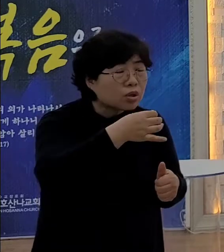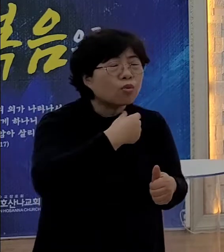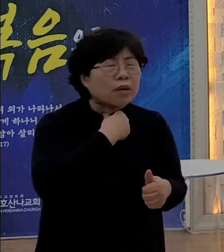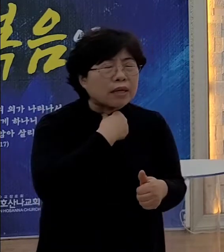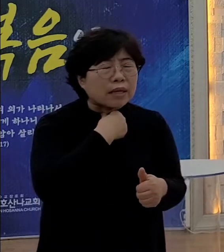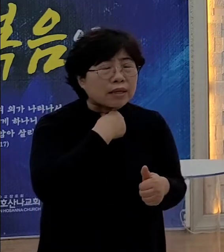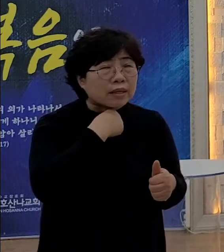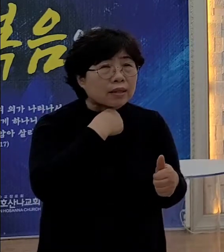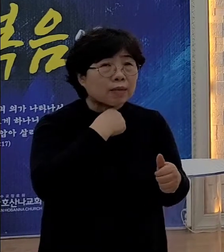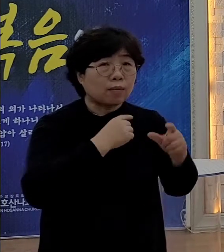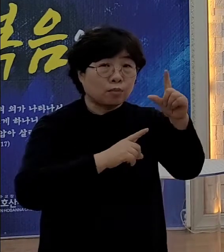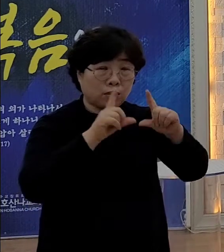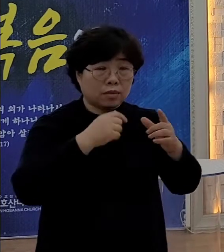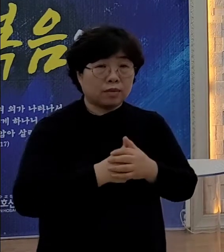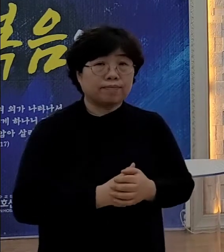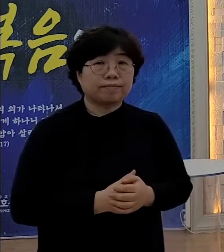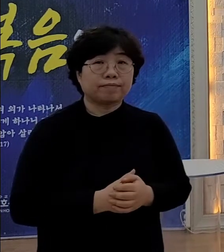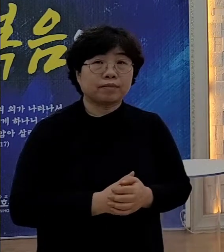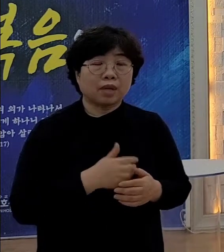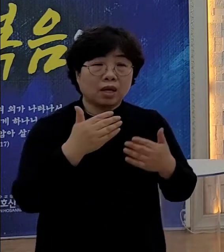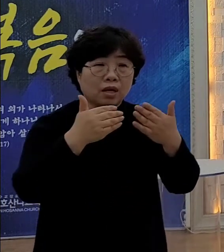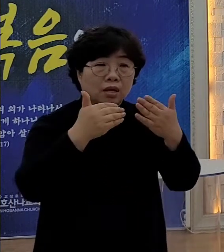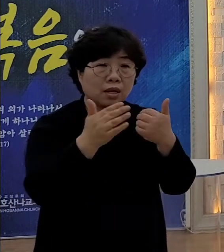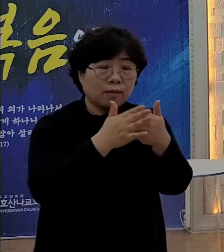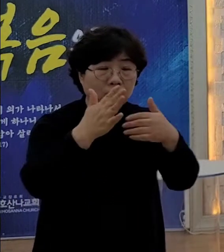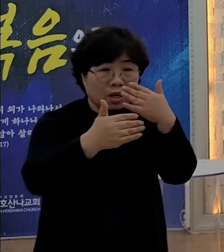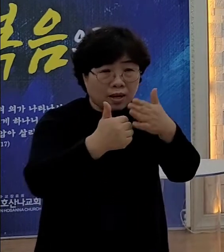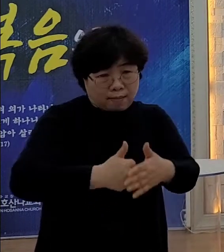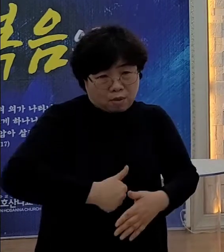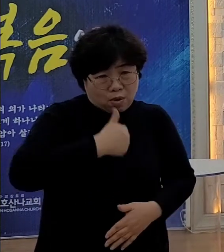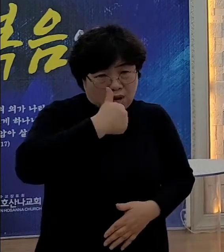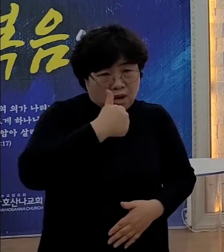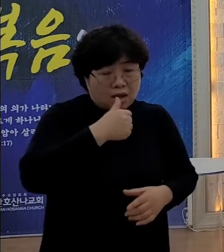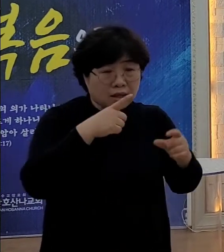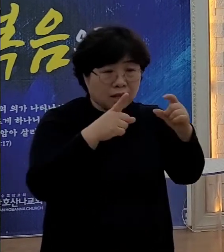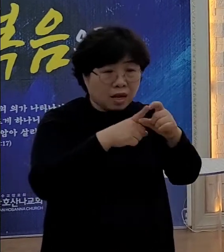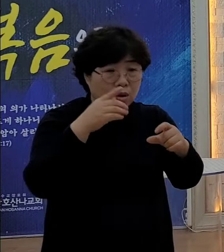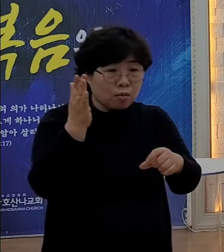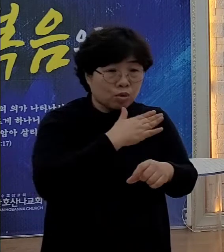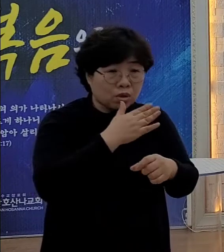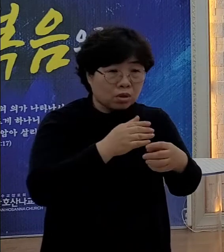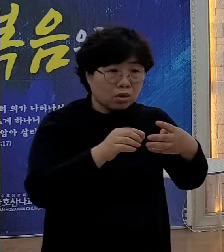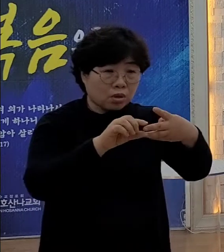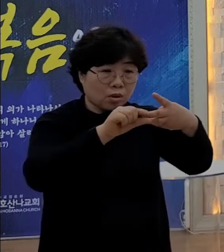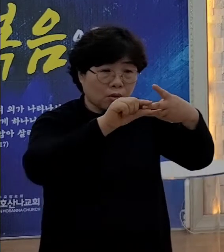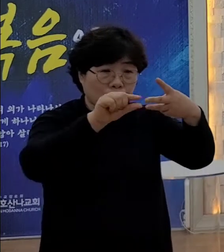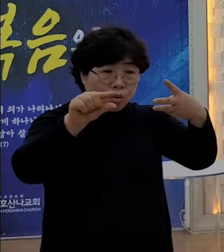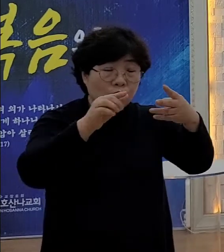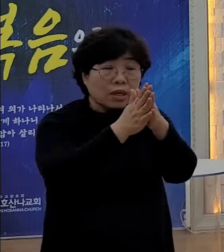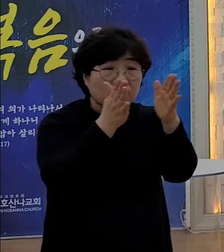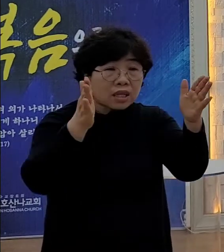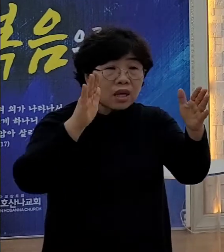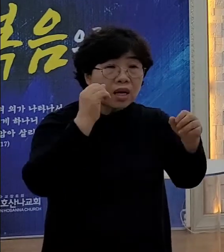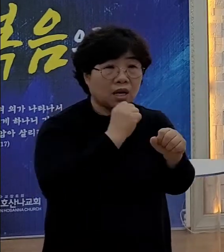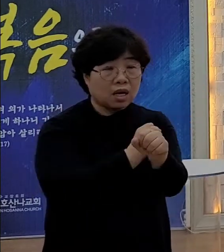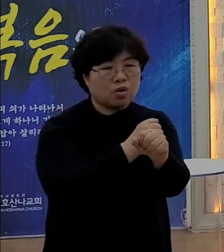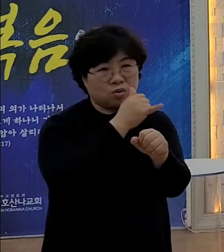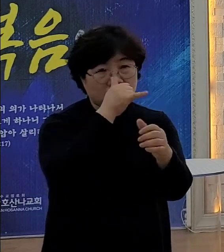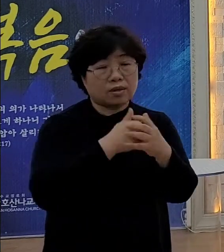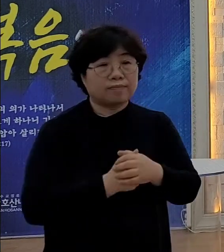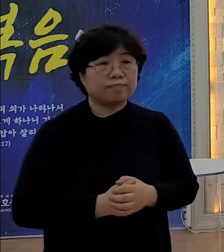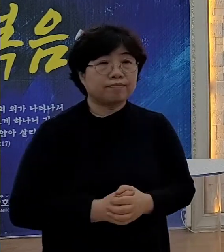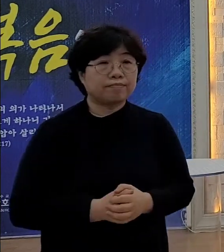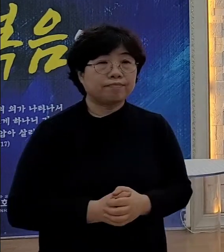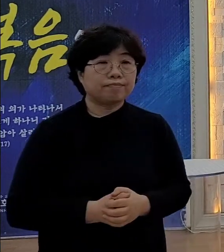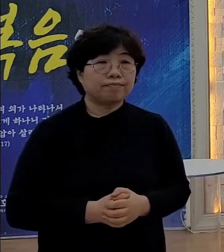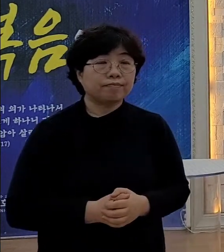싶었다는 거예요. 그래서 하나님의 진노로 이 복음을 본론을 시작하고 있다. 이렇게 이해하시면